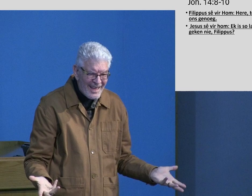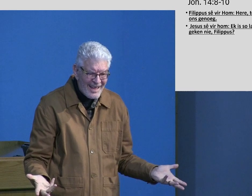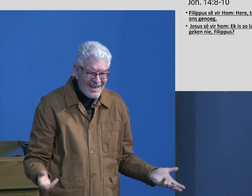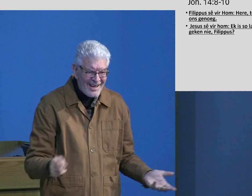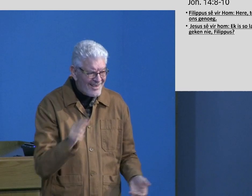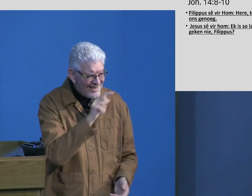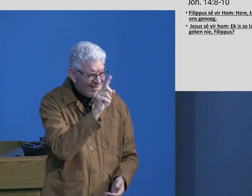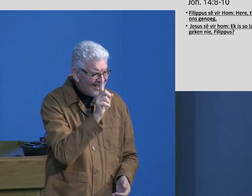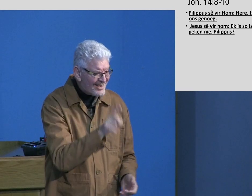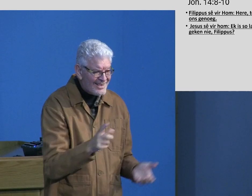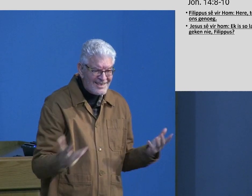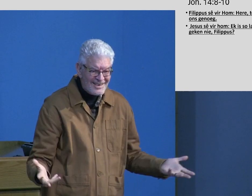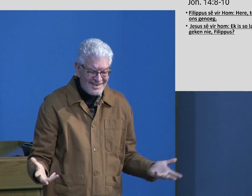jy my nie?